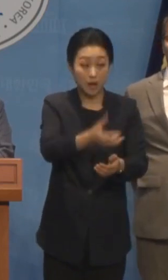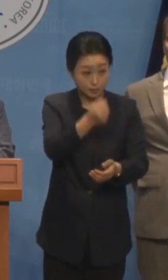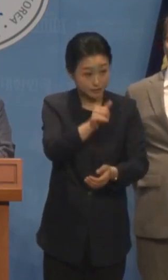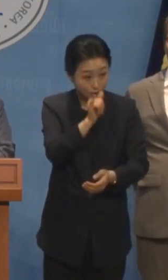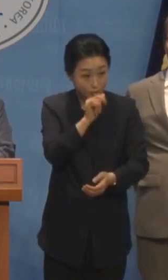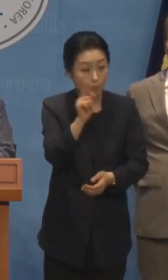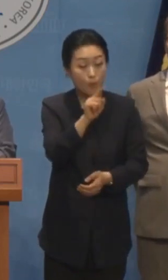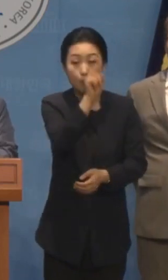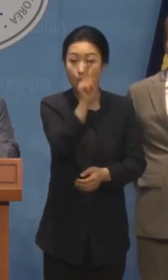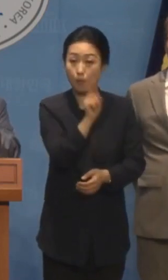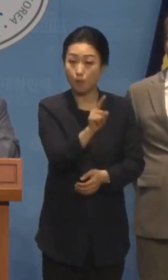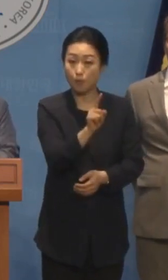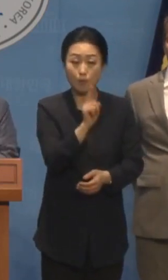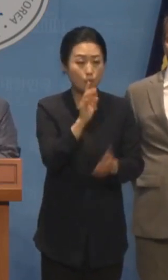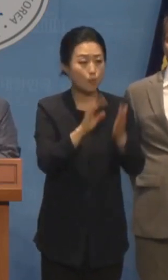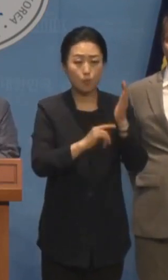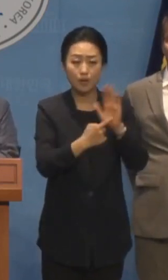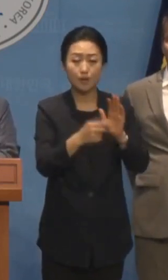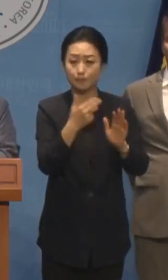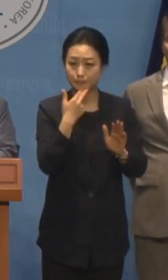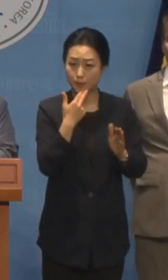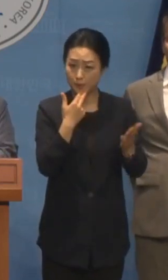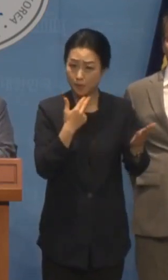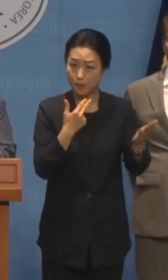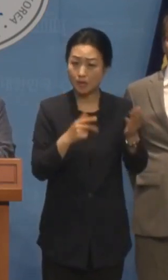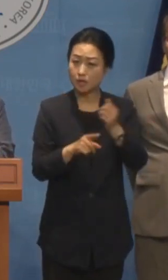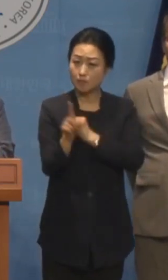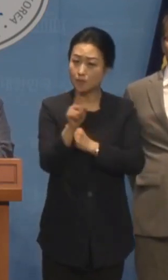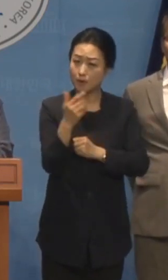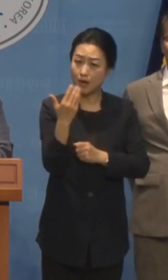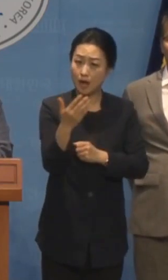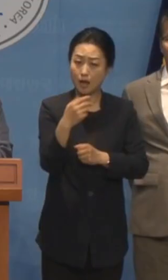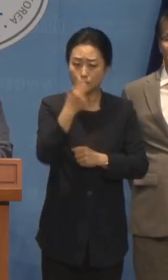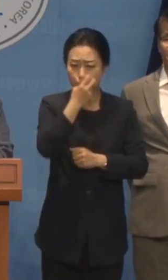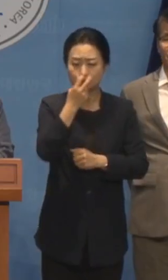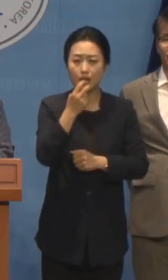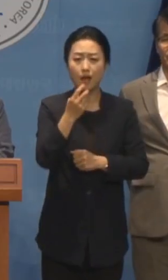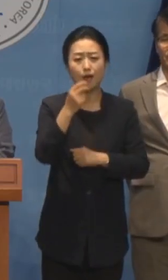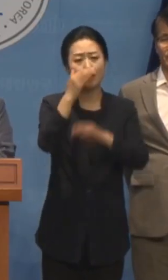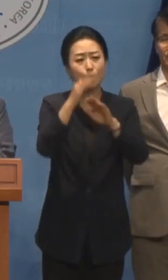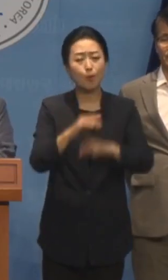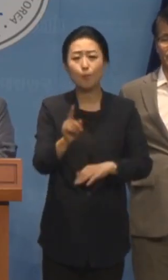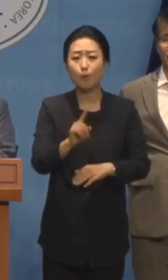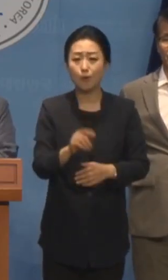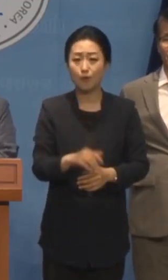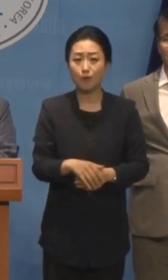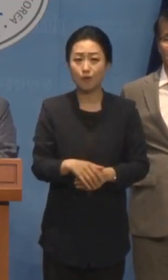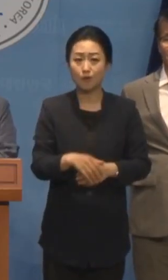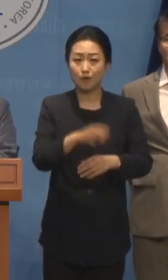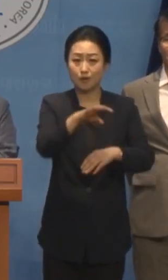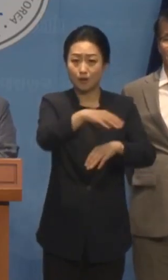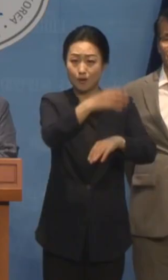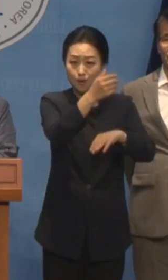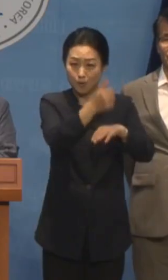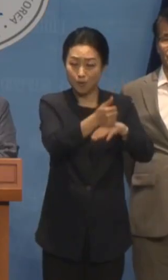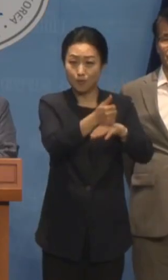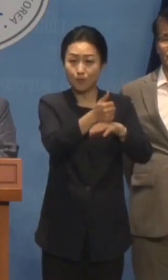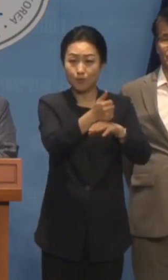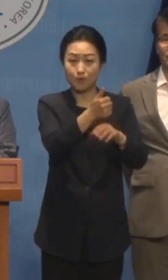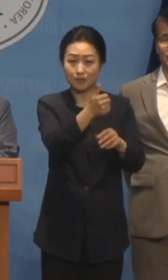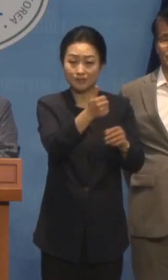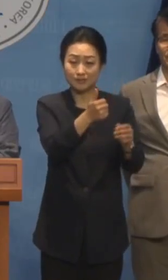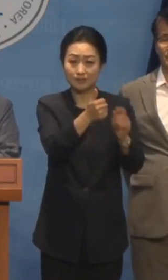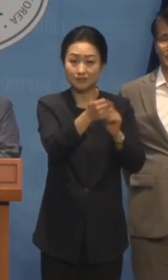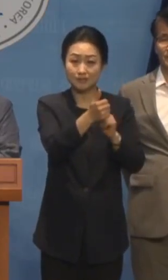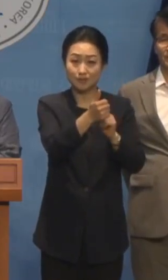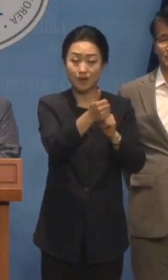건지. 그거조차 공개를 못합니다. 여러분, 이게 무슨 수사하고 이게 무슨 조사입니까? 황제 아련했던 것부터 시작해서 이 수사의